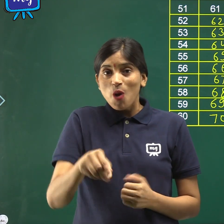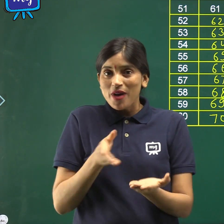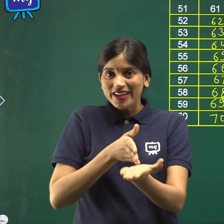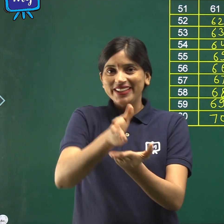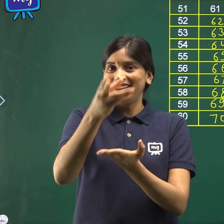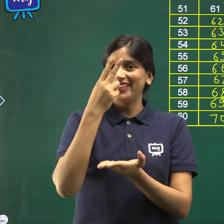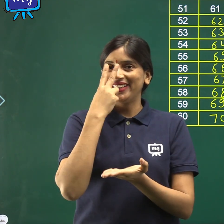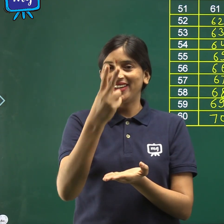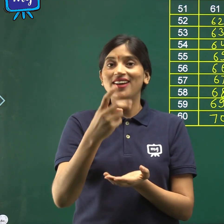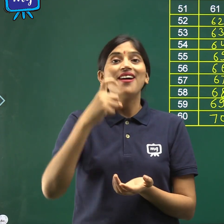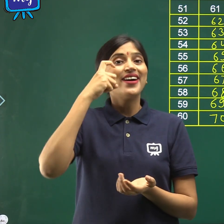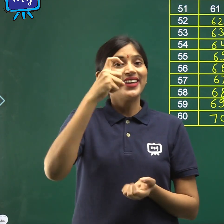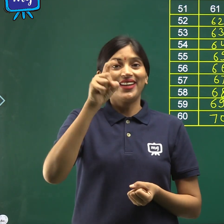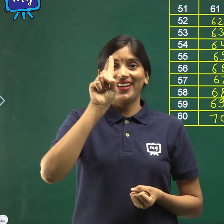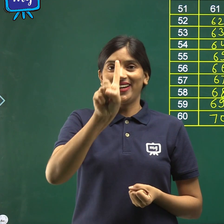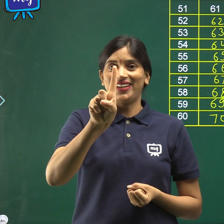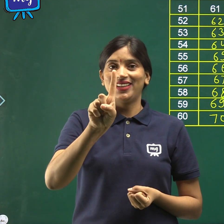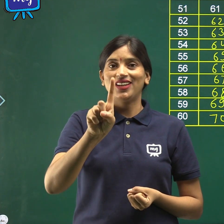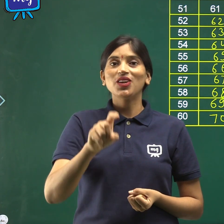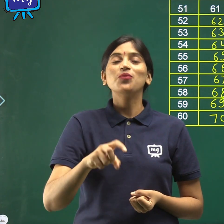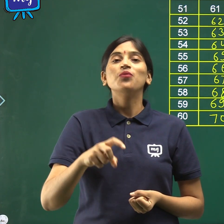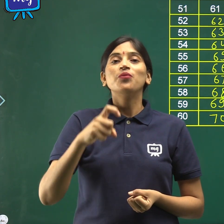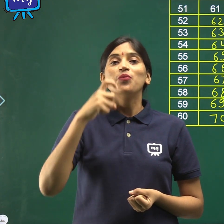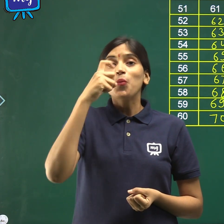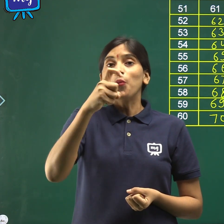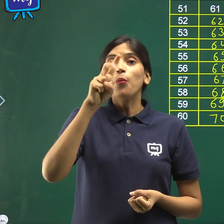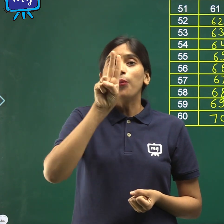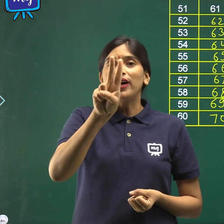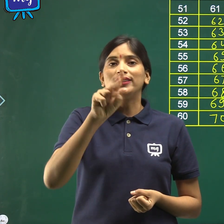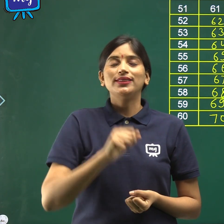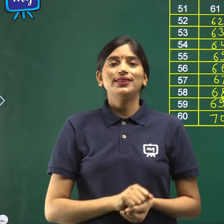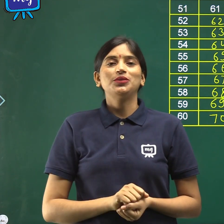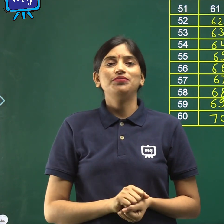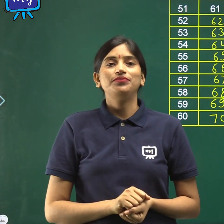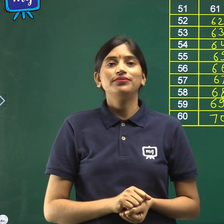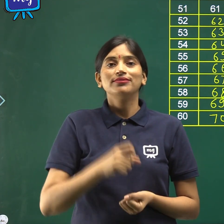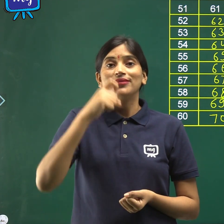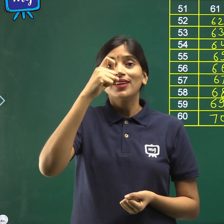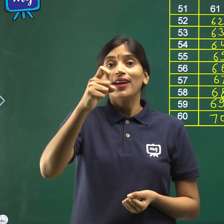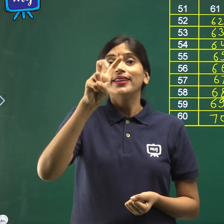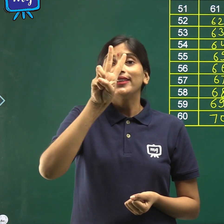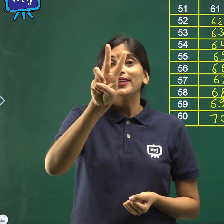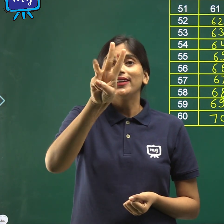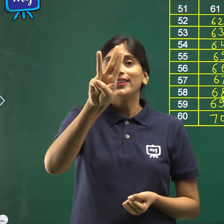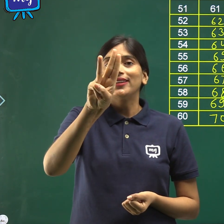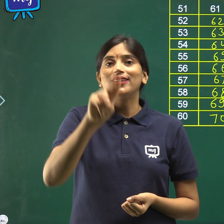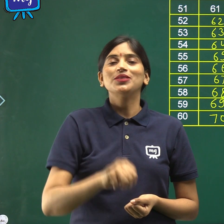देखो 71, उसके बाद 72, 73,